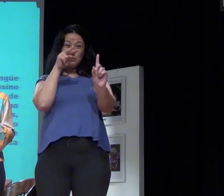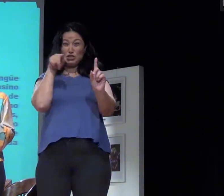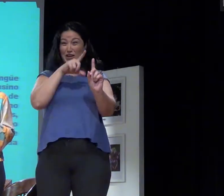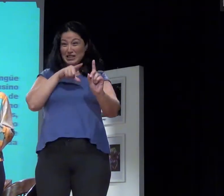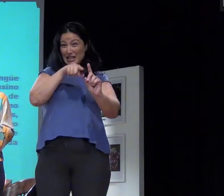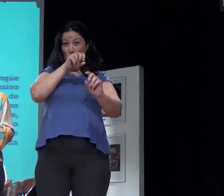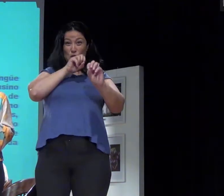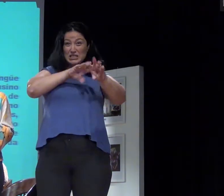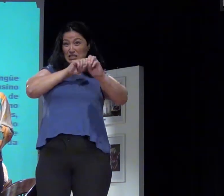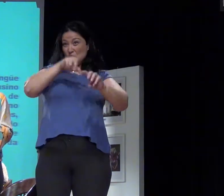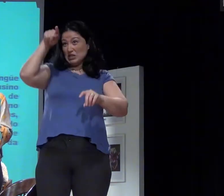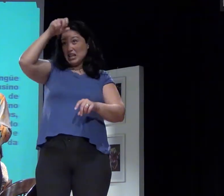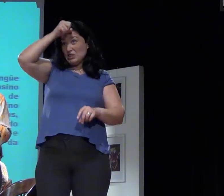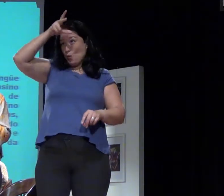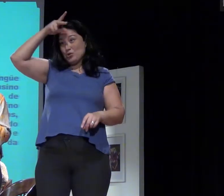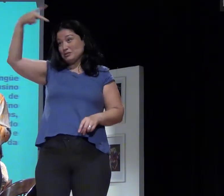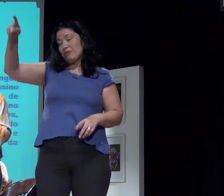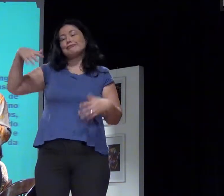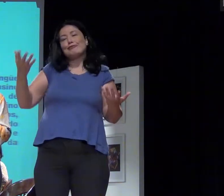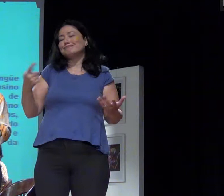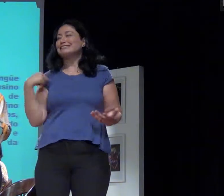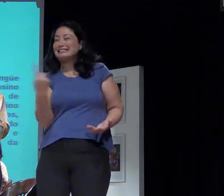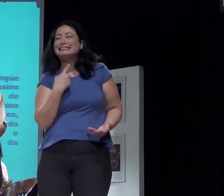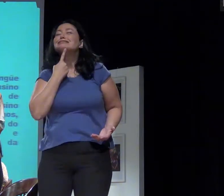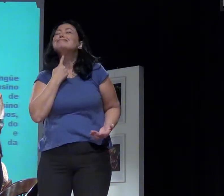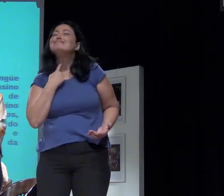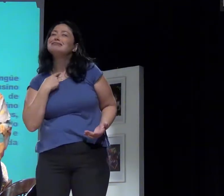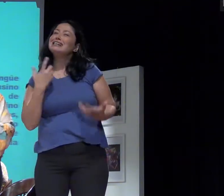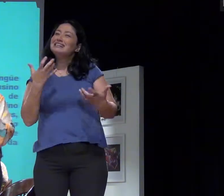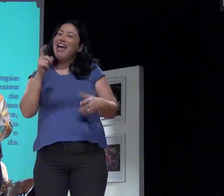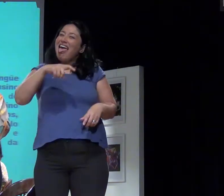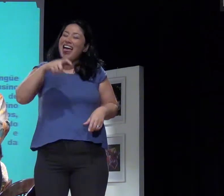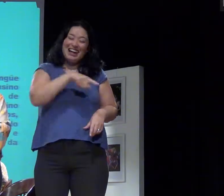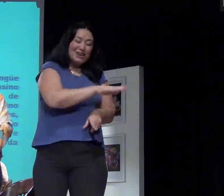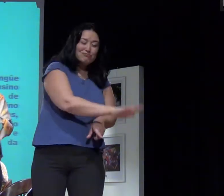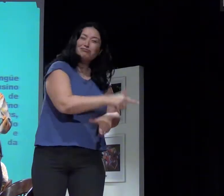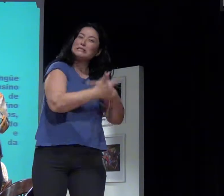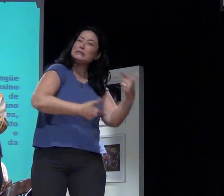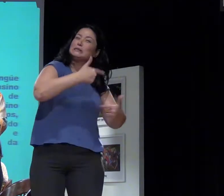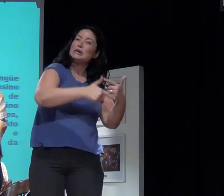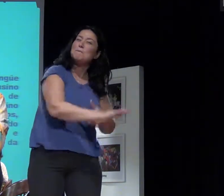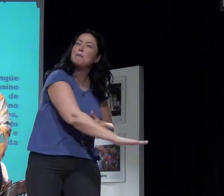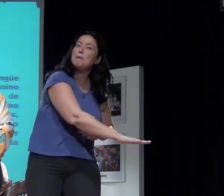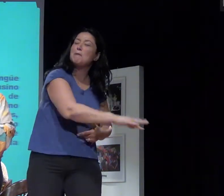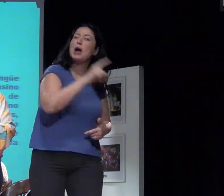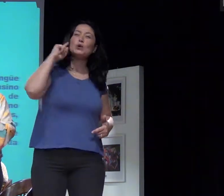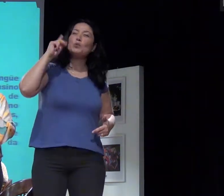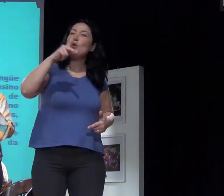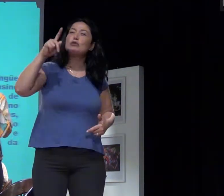educação do município. Então, aquele desejo realmente que as crianças tenham todo aquele trabalho com o professor